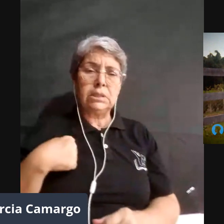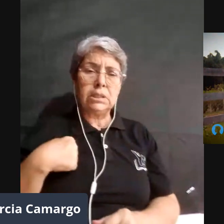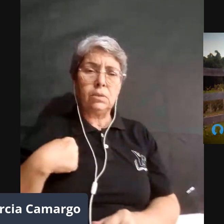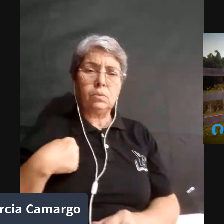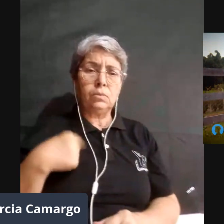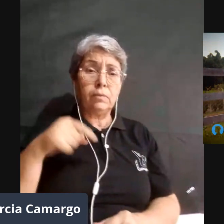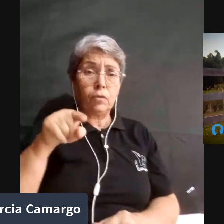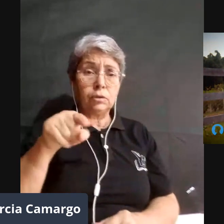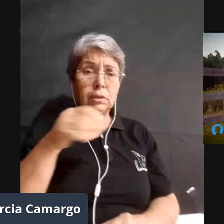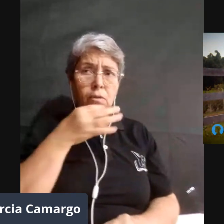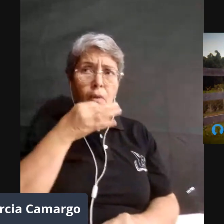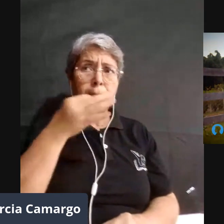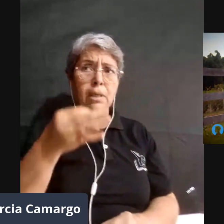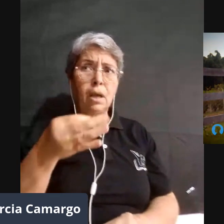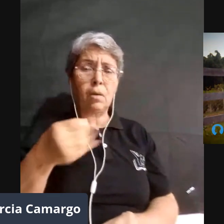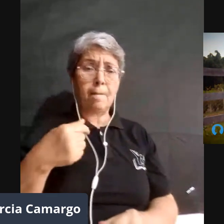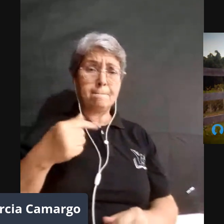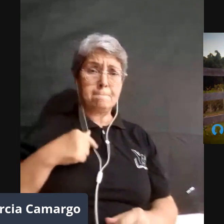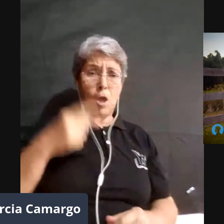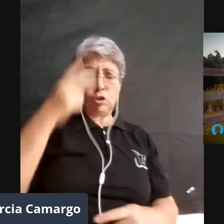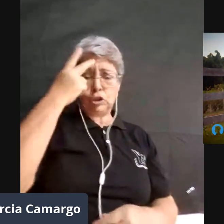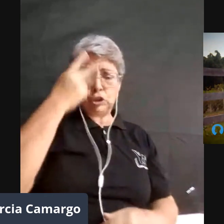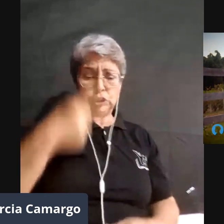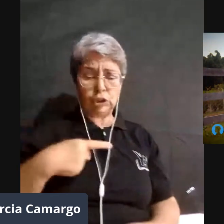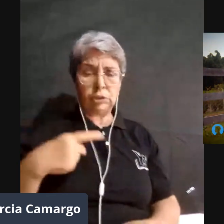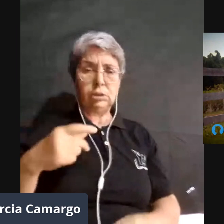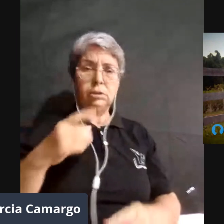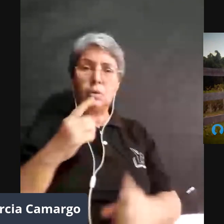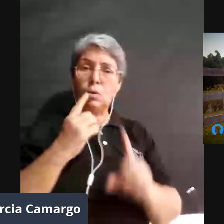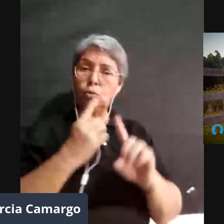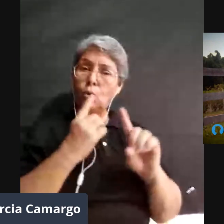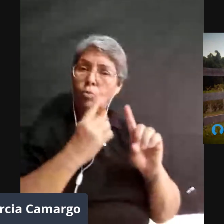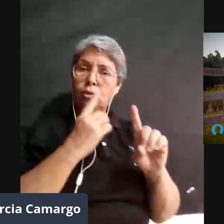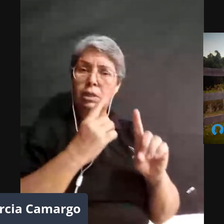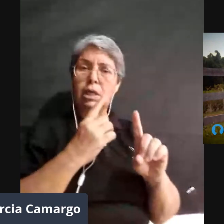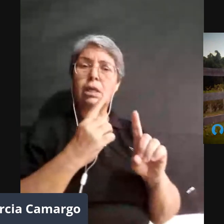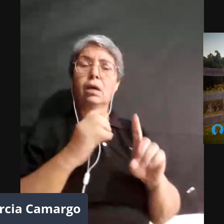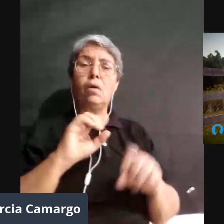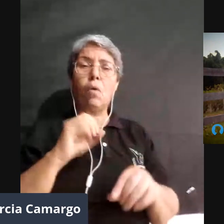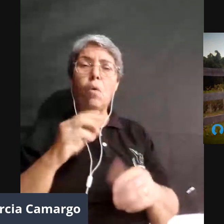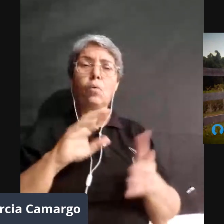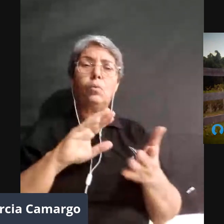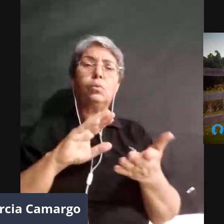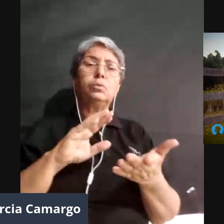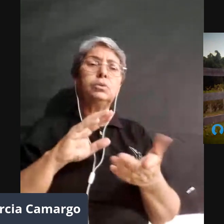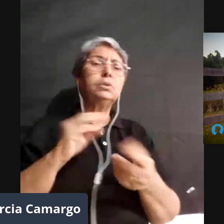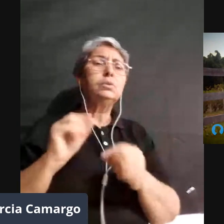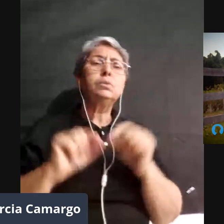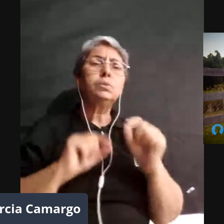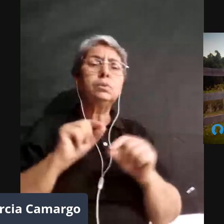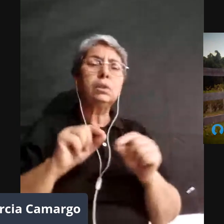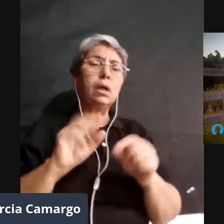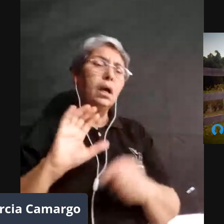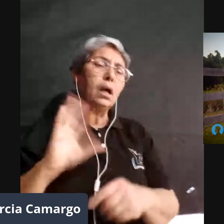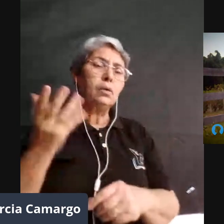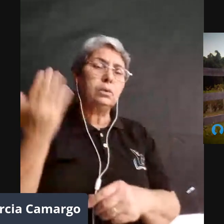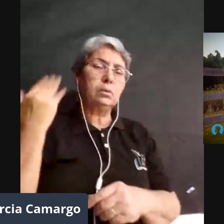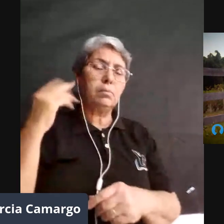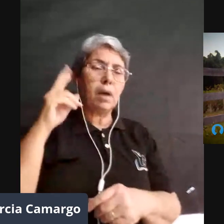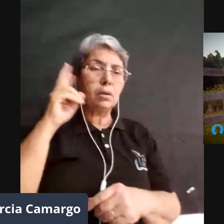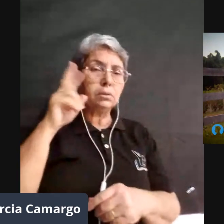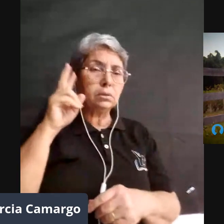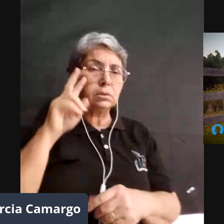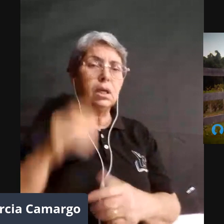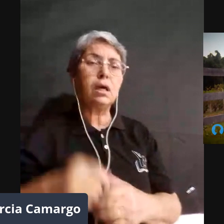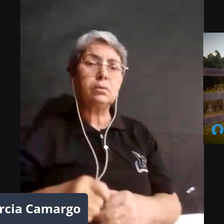teste, seja em relação a doutrinas ou também em relação a interpretações históricas, podemos ter certeza de que nossos